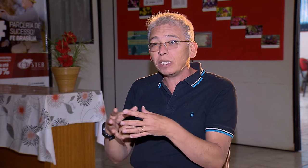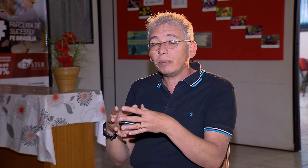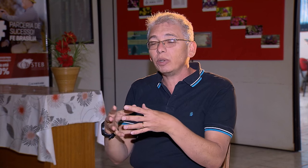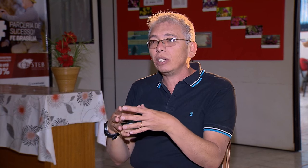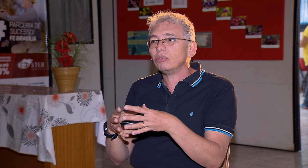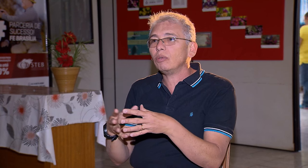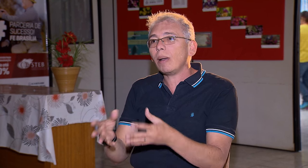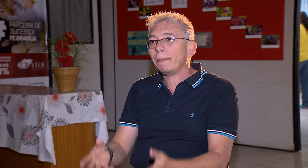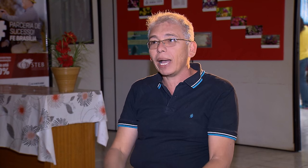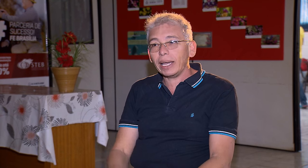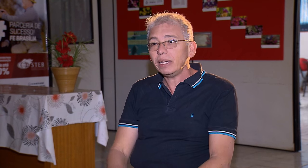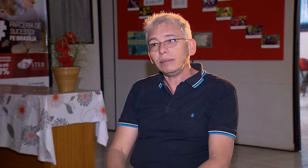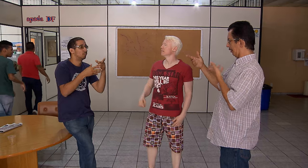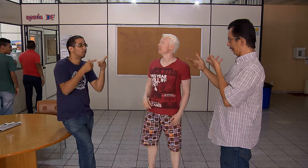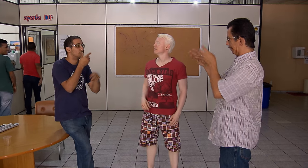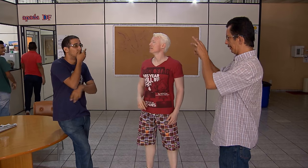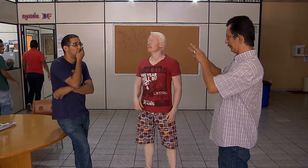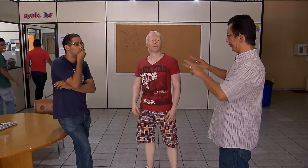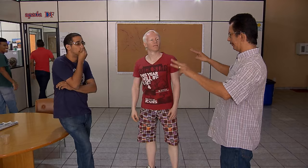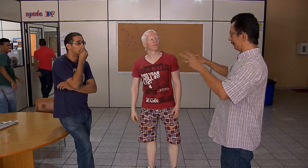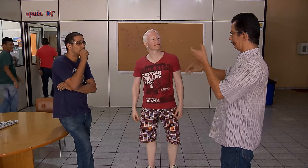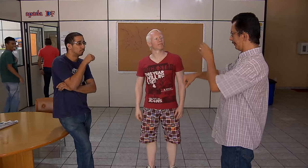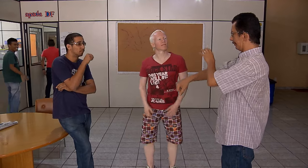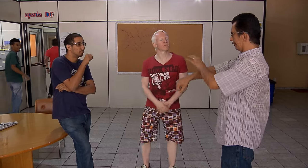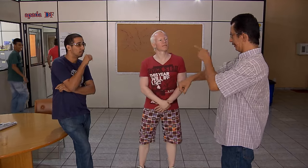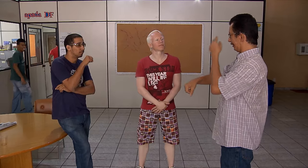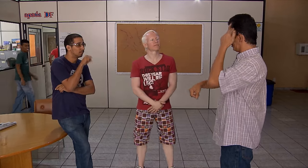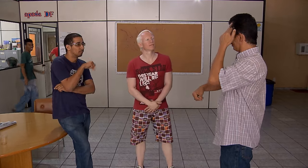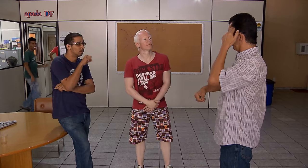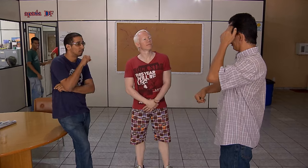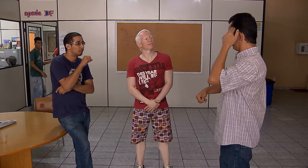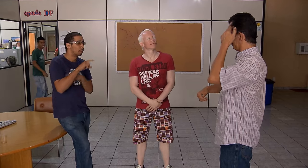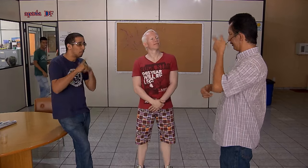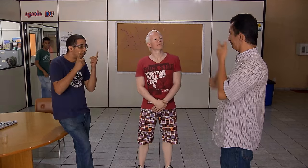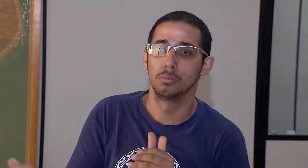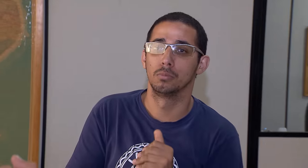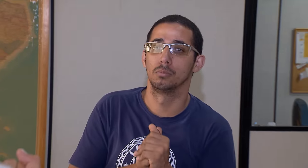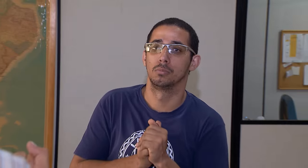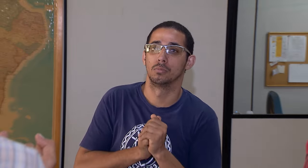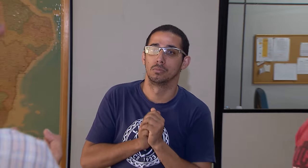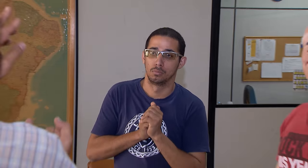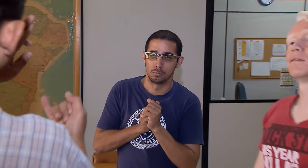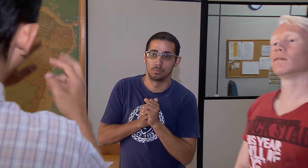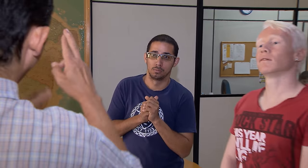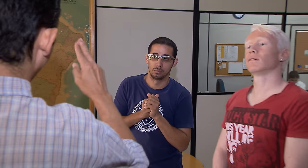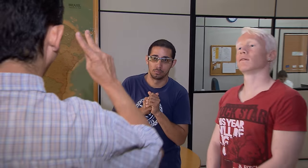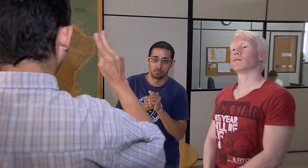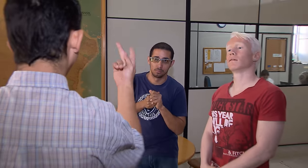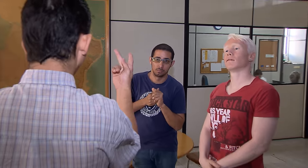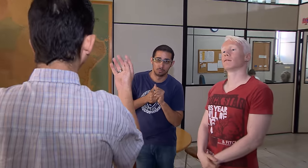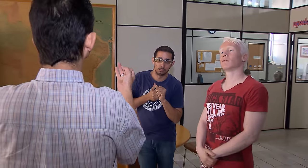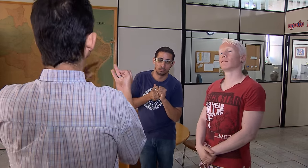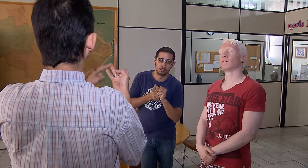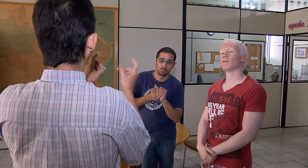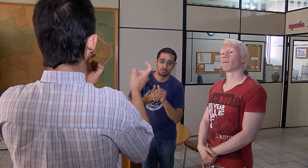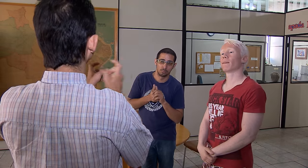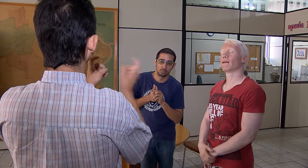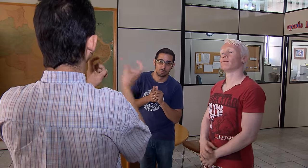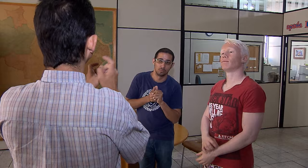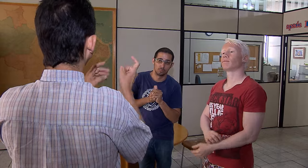APAD do Distrito Federal. Aqui, a instituição surgiu em março de 1975. E hoje é referência quando se fala em alfabetização